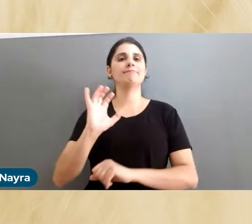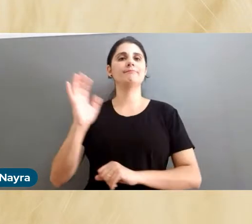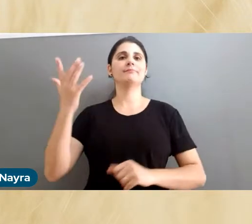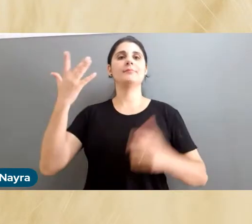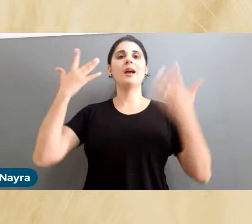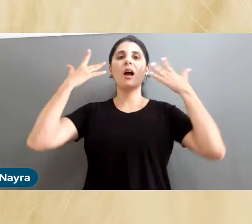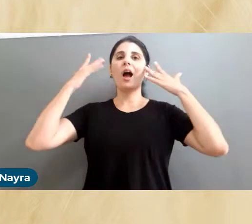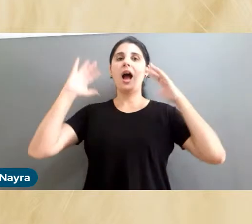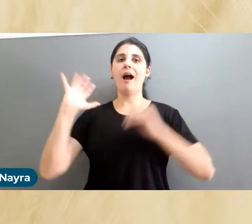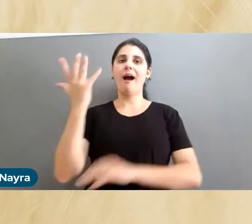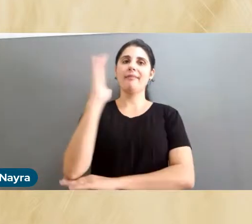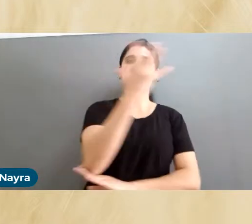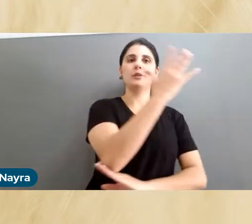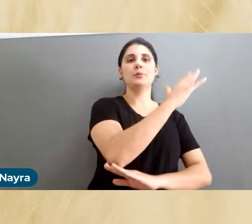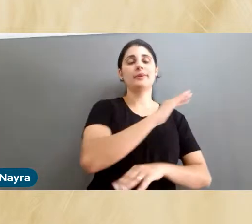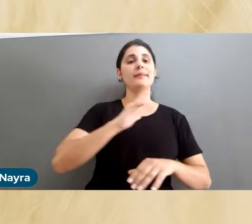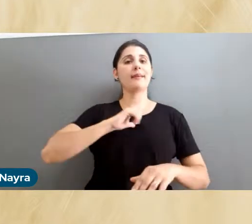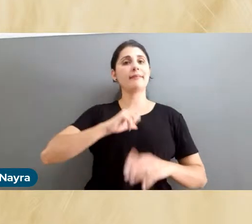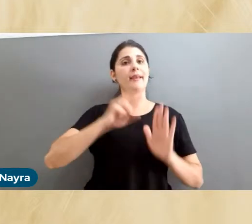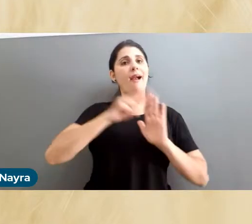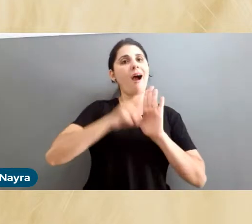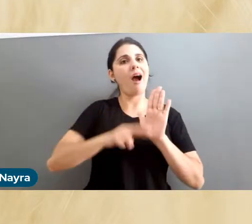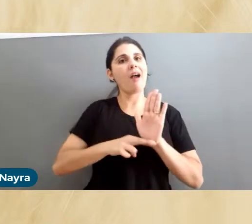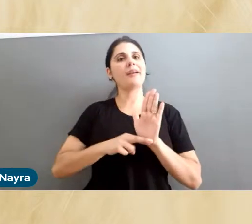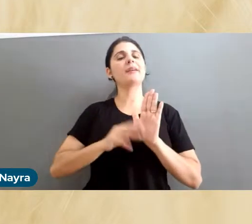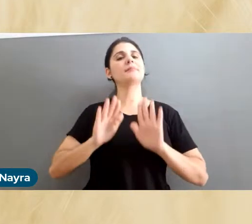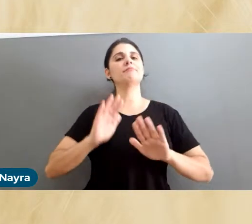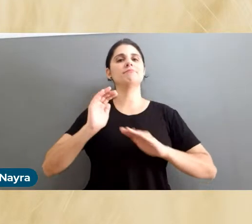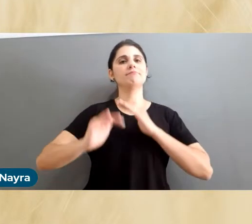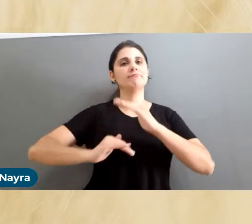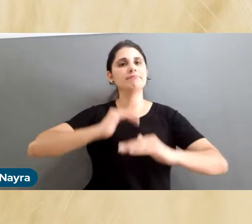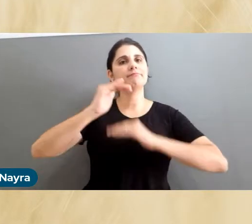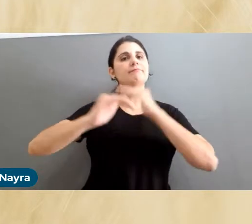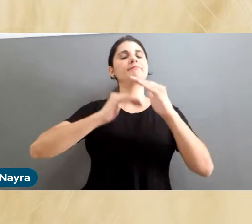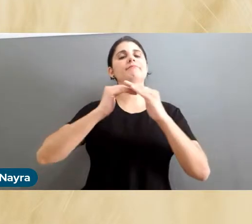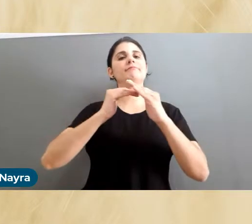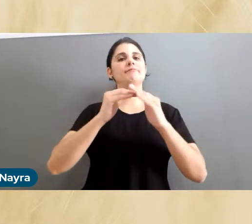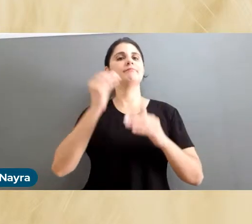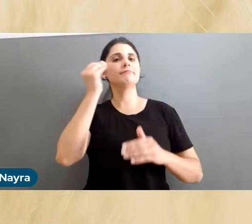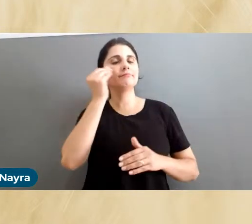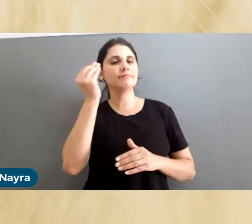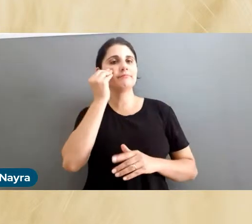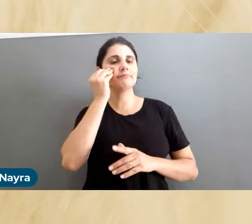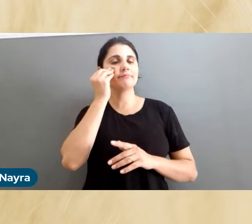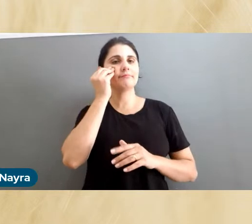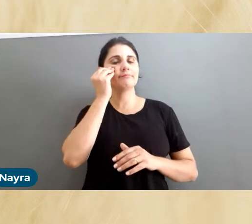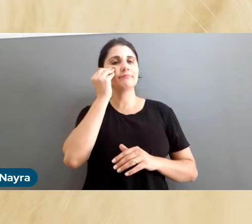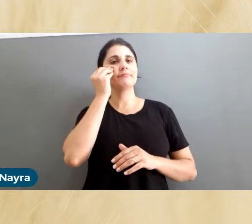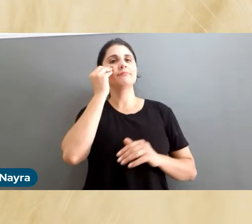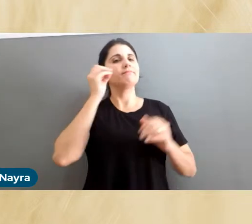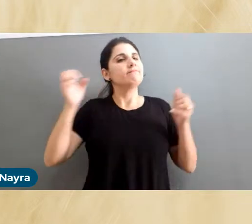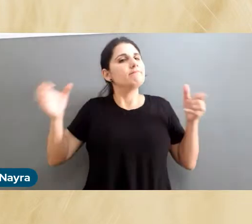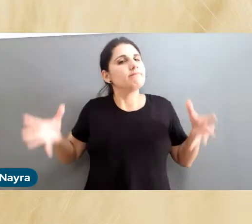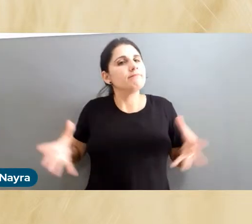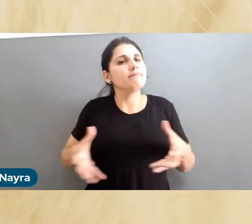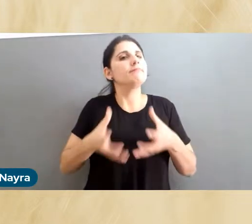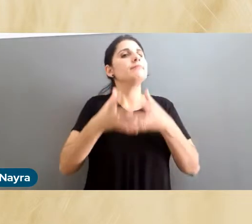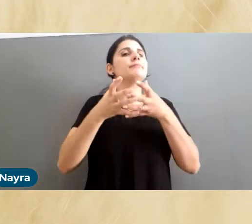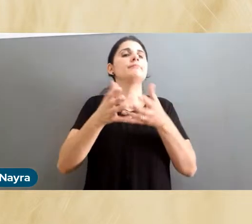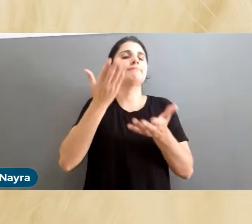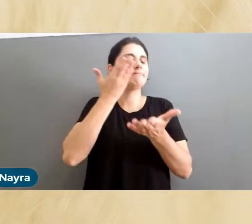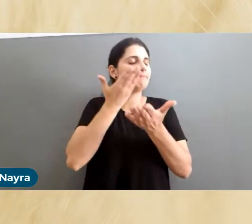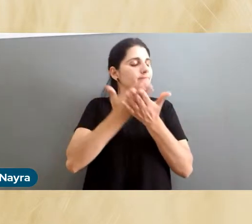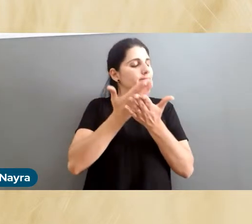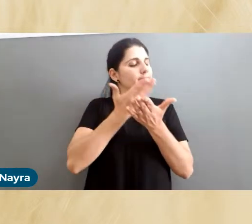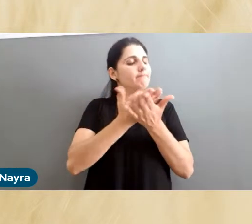saltos. Mas nós alcançaremos aquilo que estivermos buscando. Se estivermos imbuídos de bons princípios,